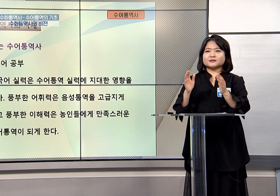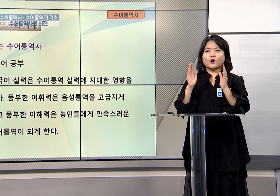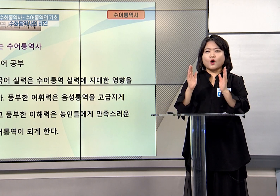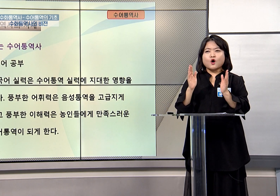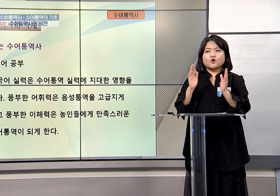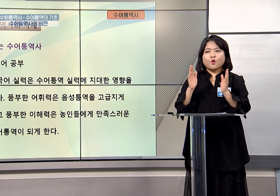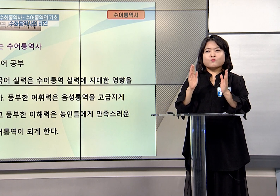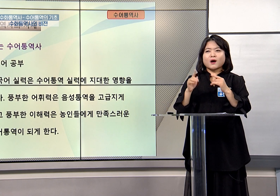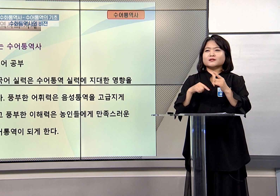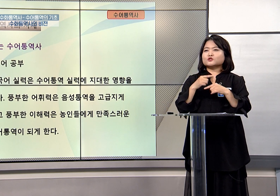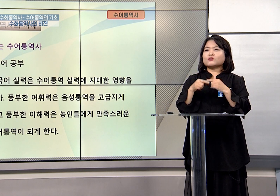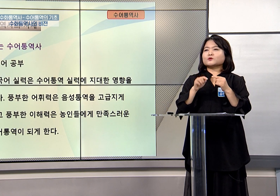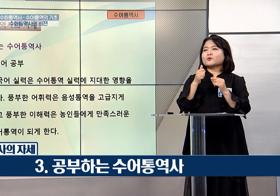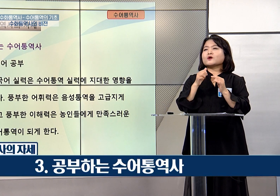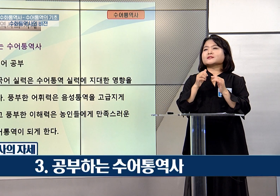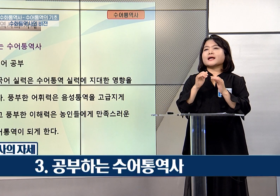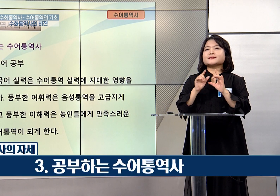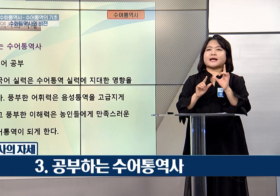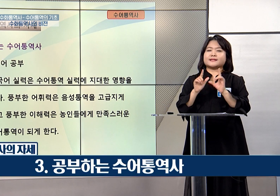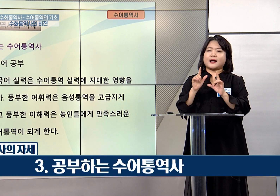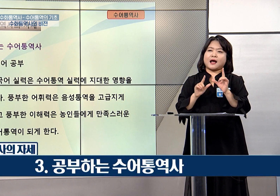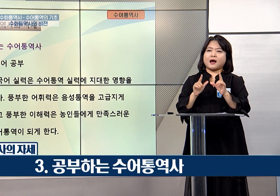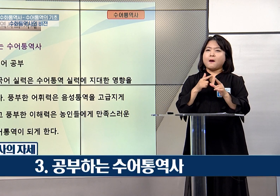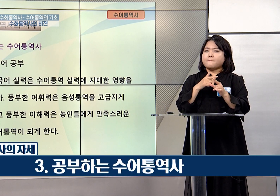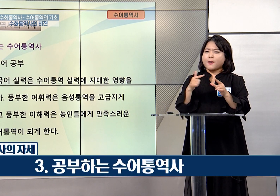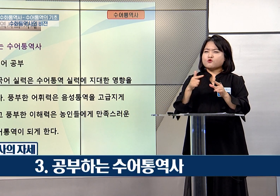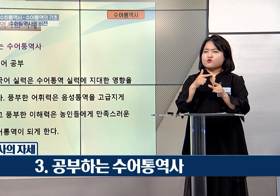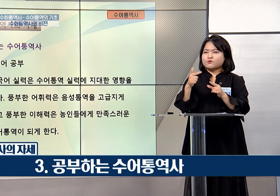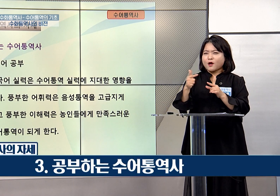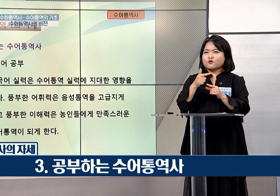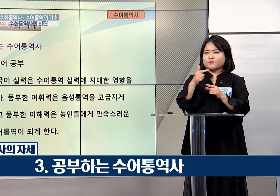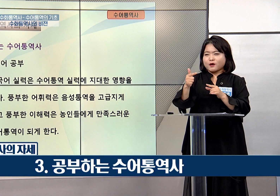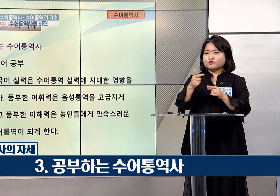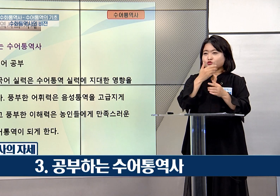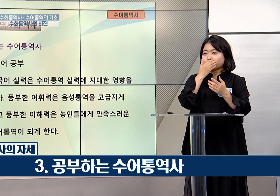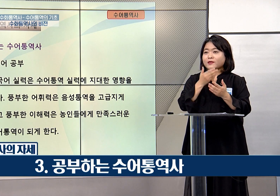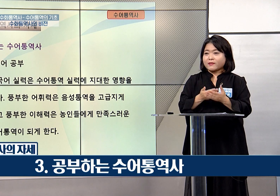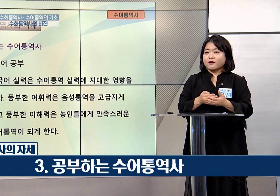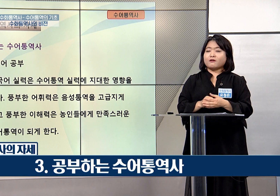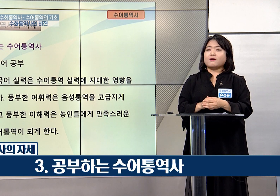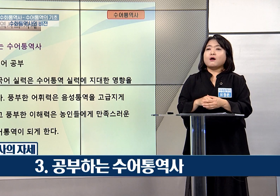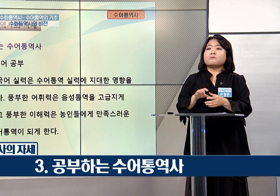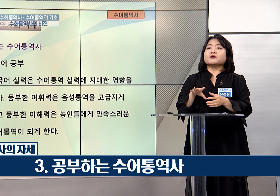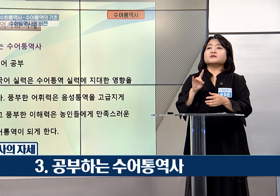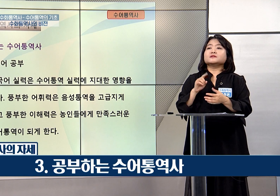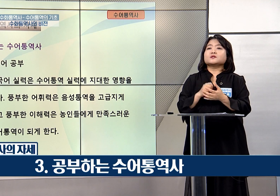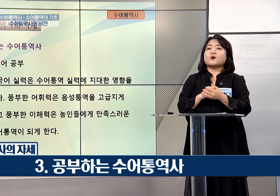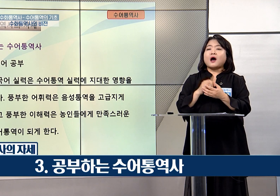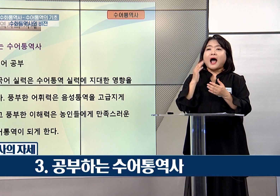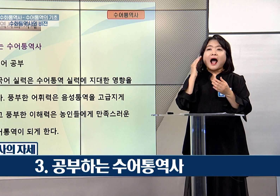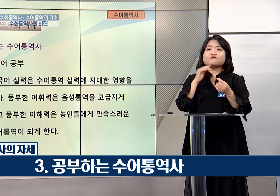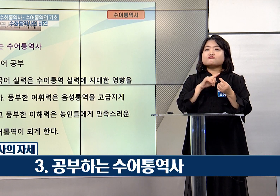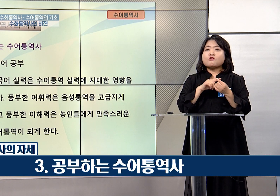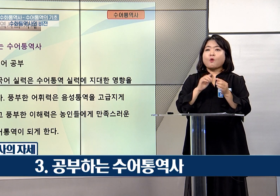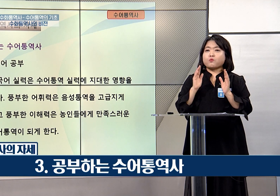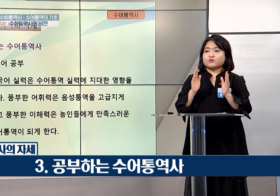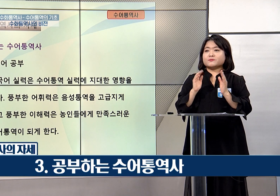그래서 공부하는 수화 통역사의 자세가 매우 중요한데요. 먼저는요, 한국어 공부입니다.